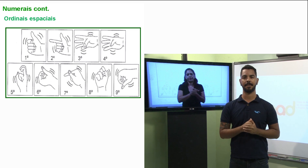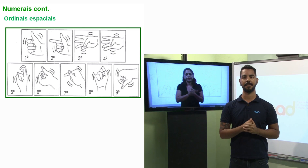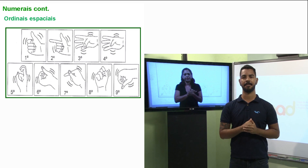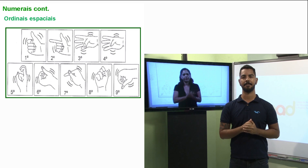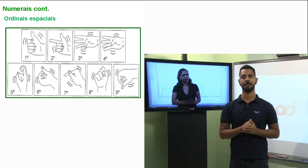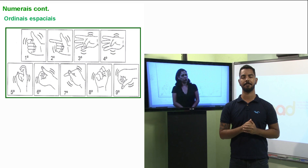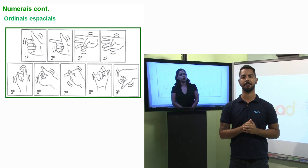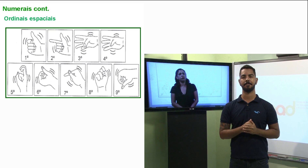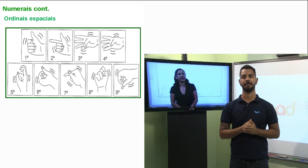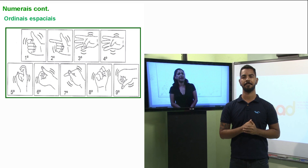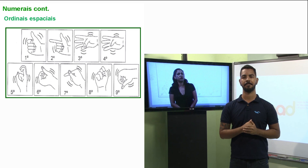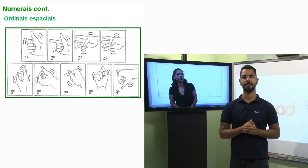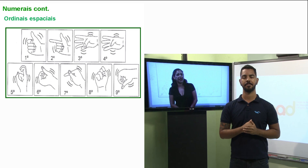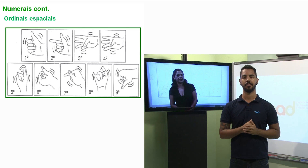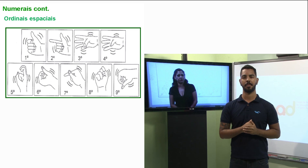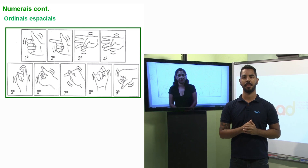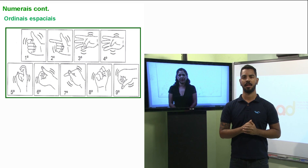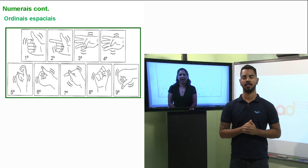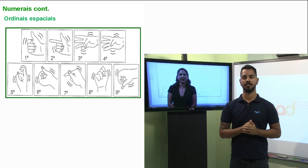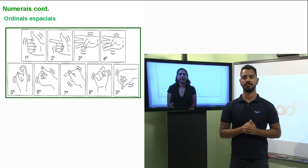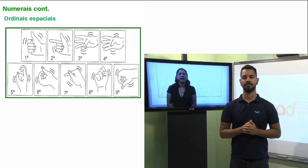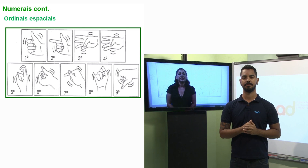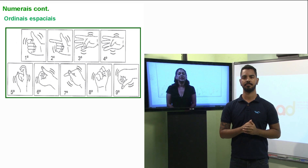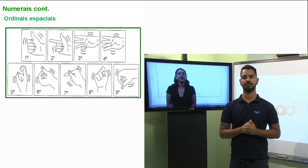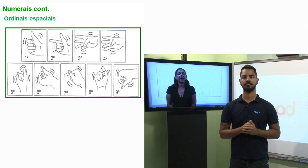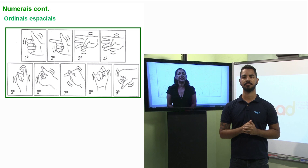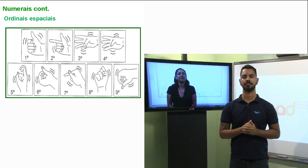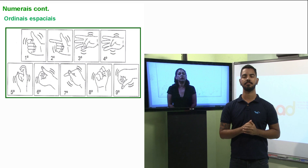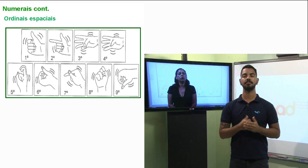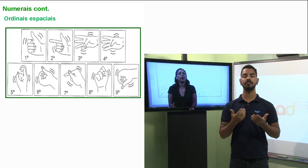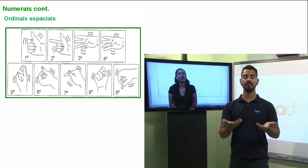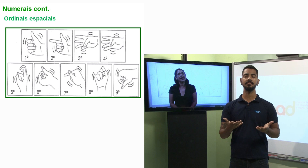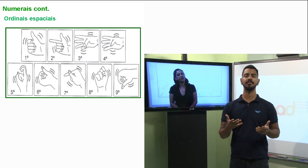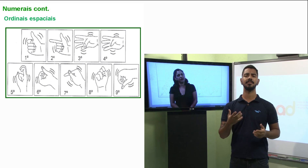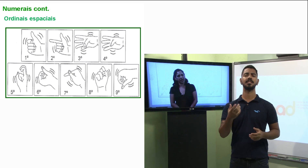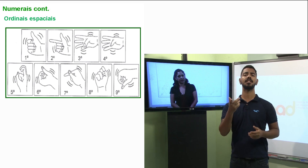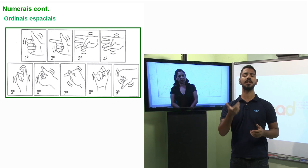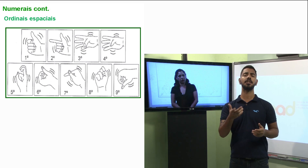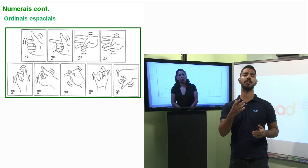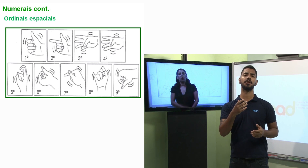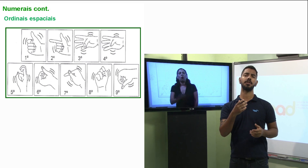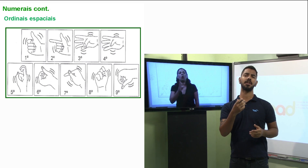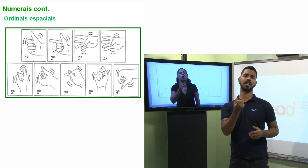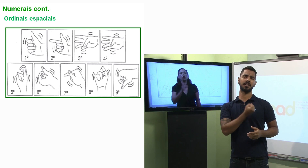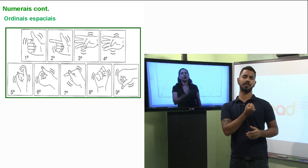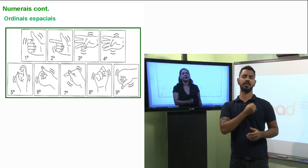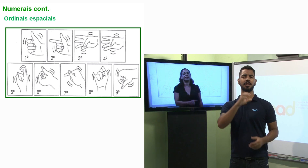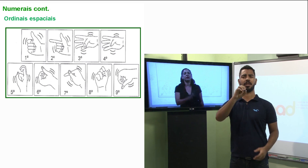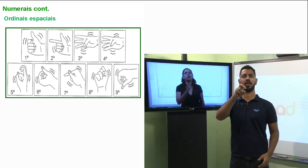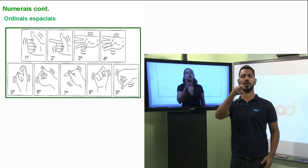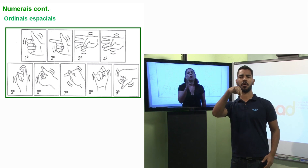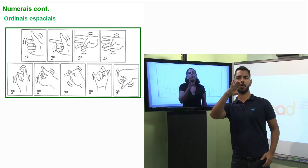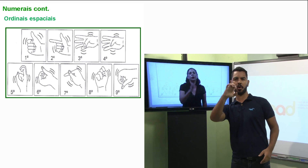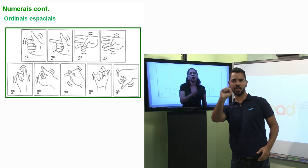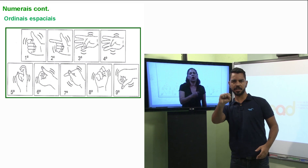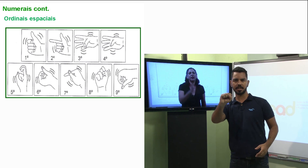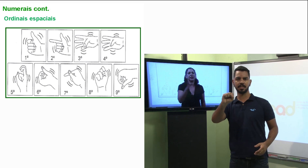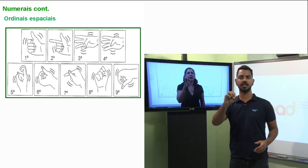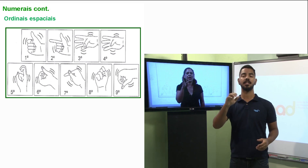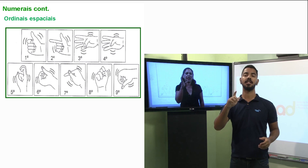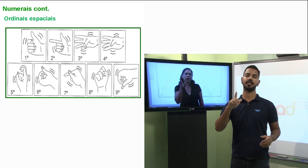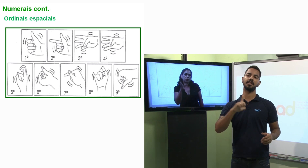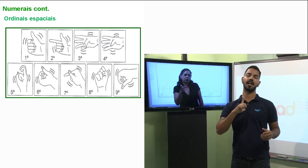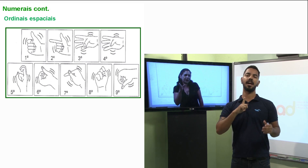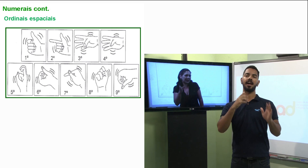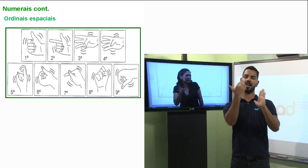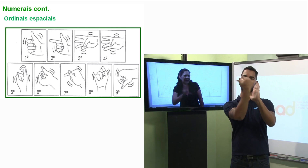lá. Os numerais ordinários espaciais sinalizam uma classificação ou colocação por